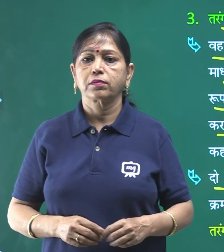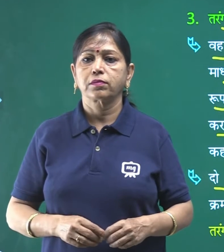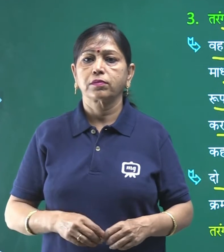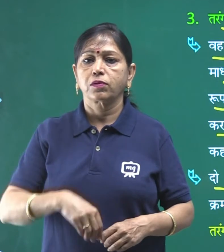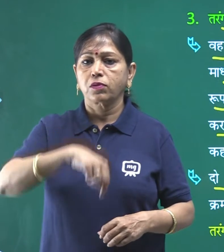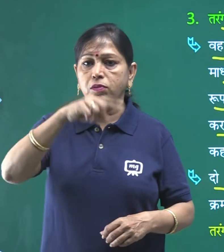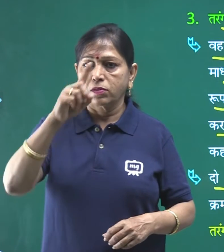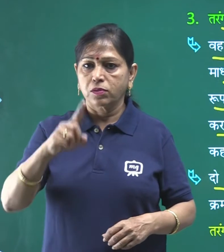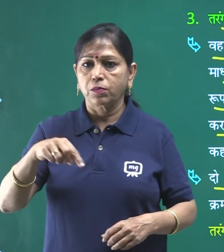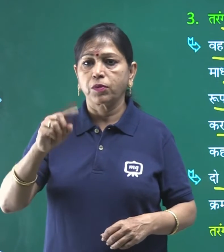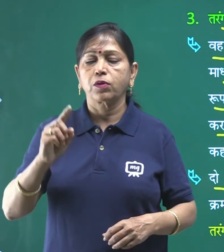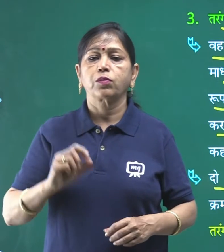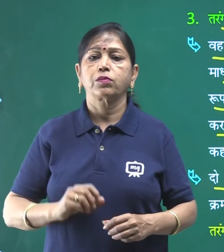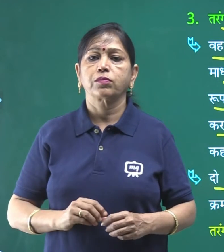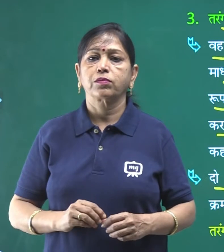संपीड़नों अथवा